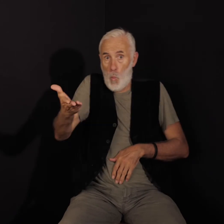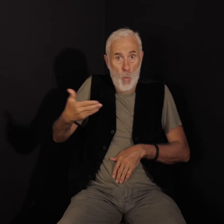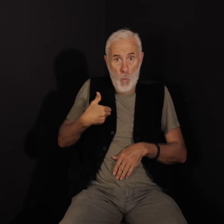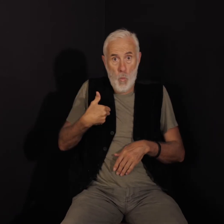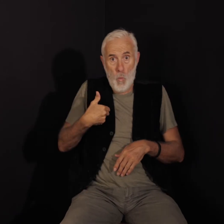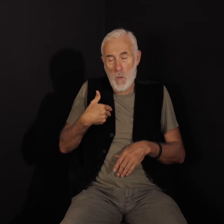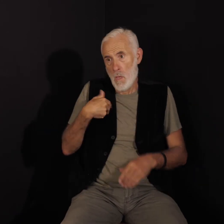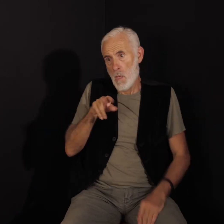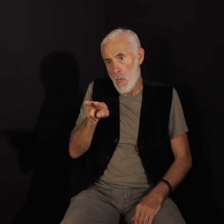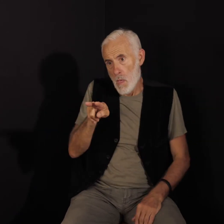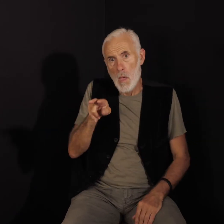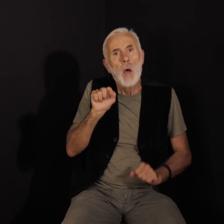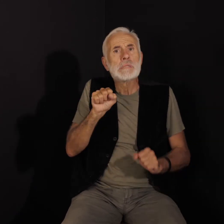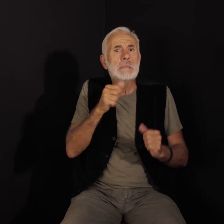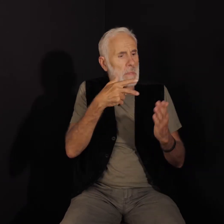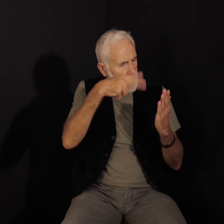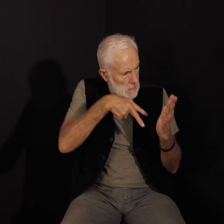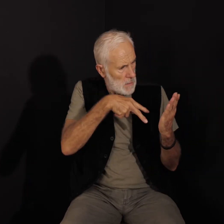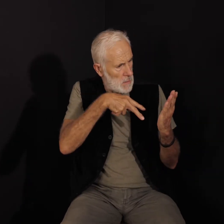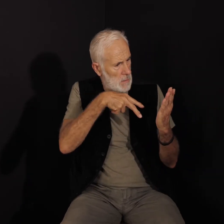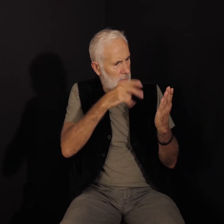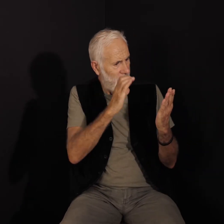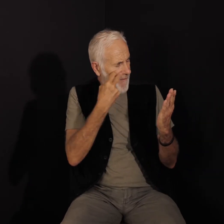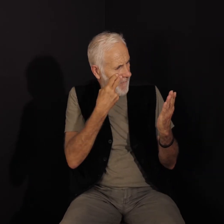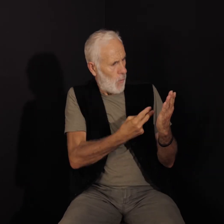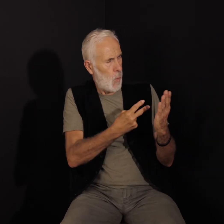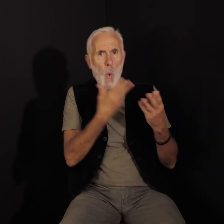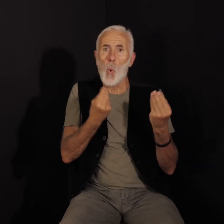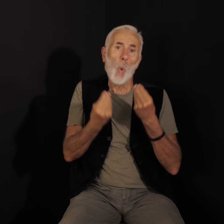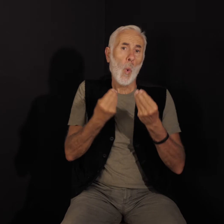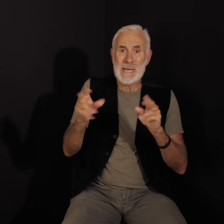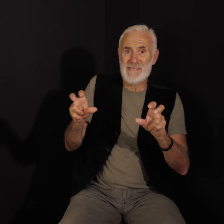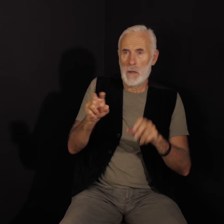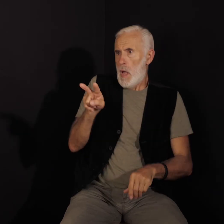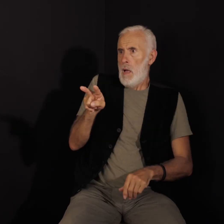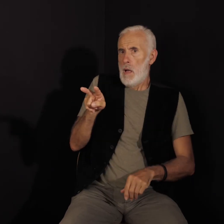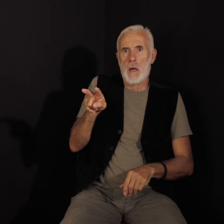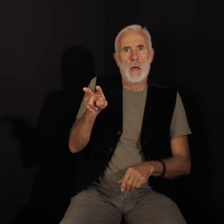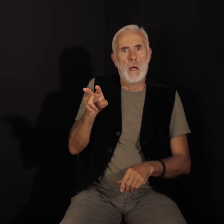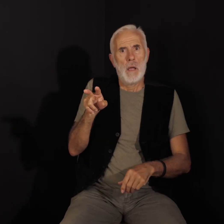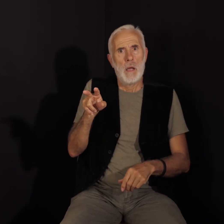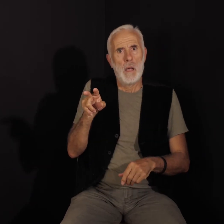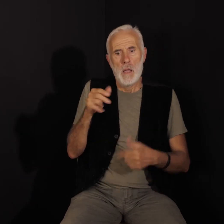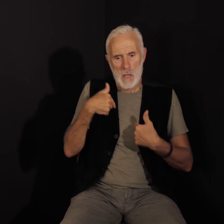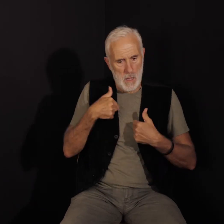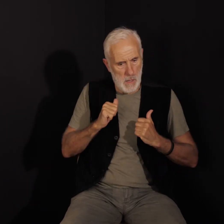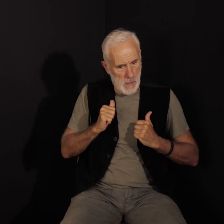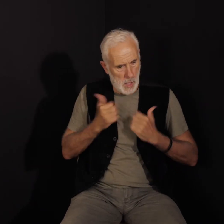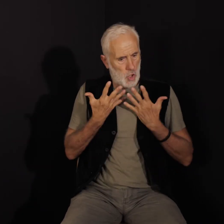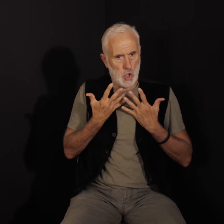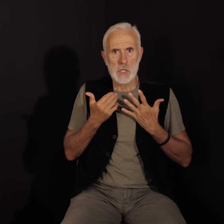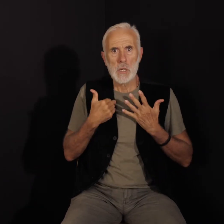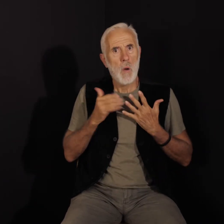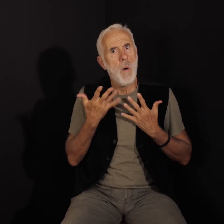peuvent lire des reportages ou voir des photos et qui vont réagir de